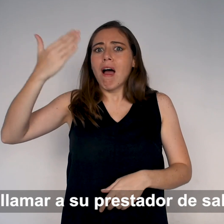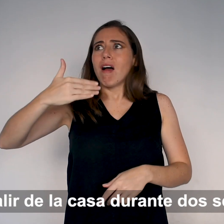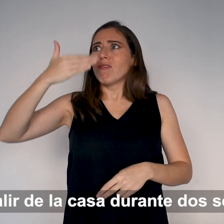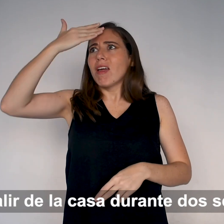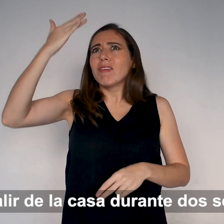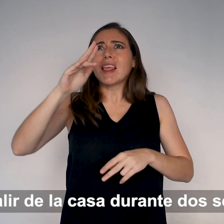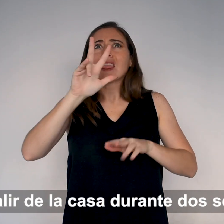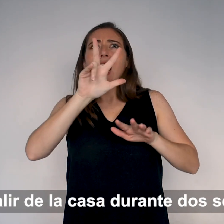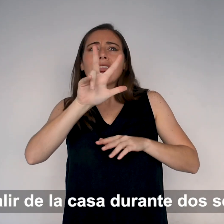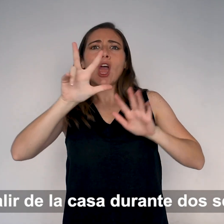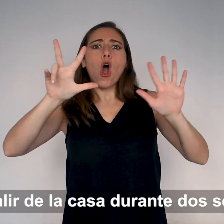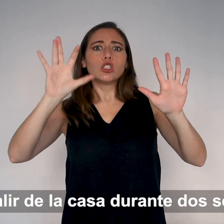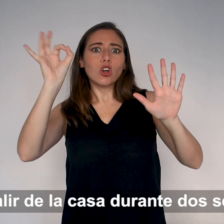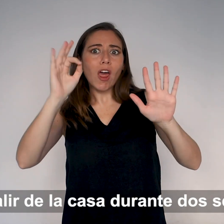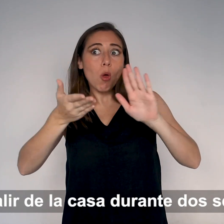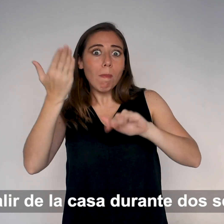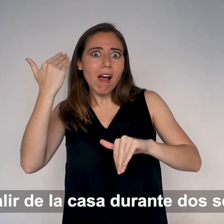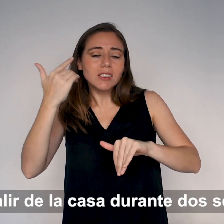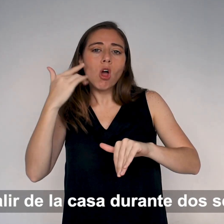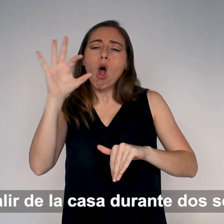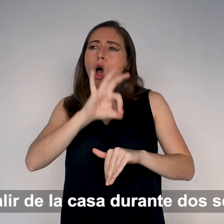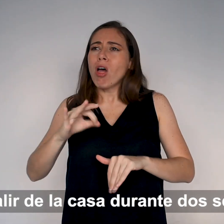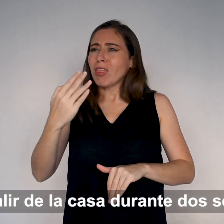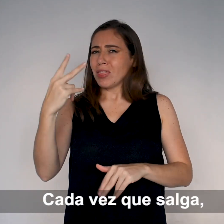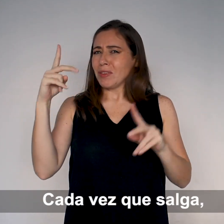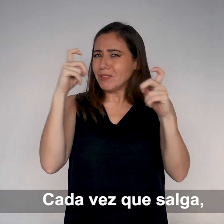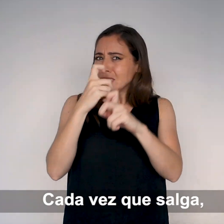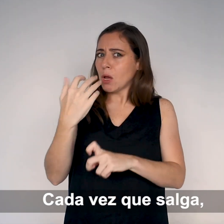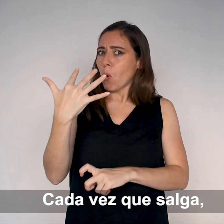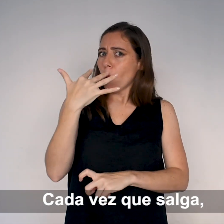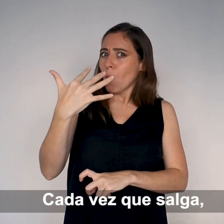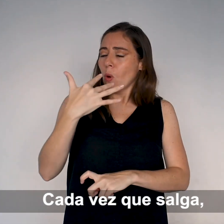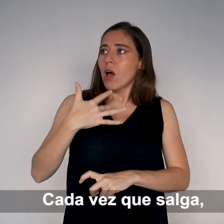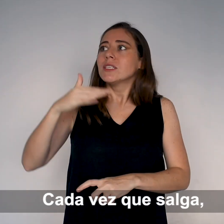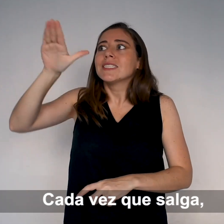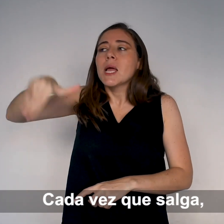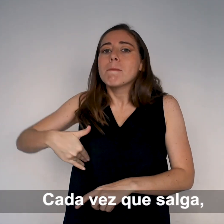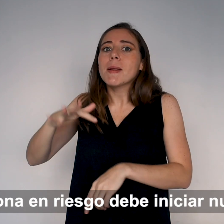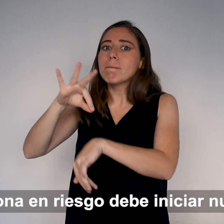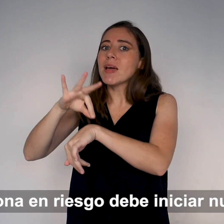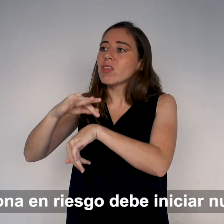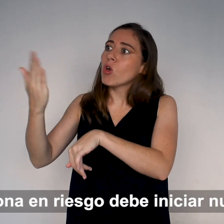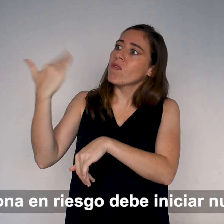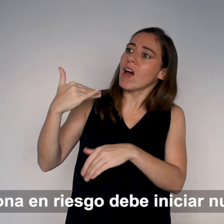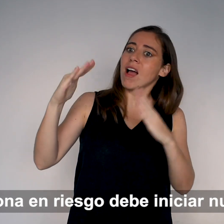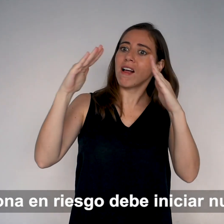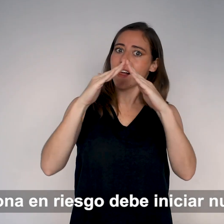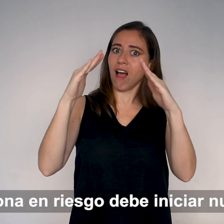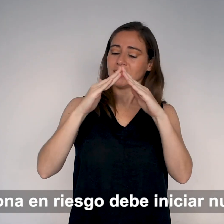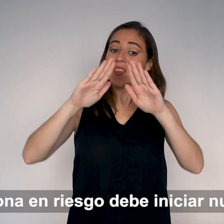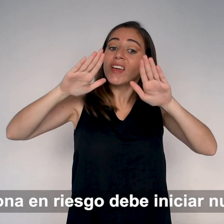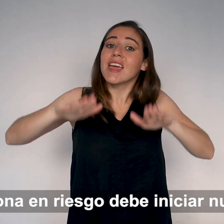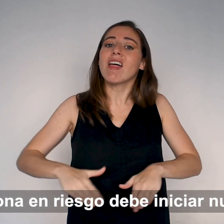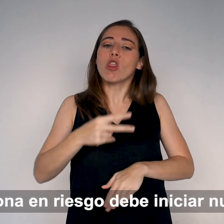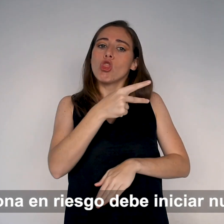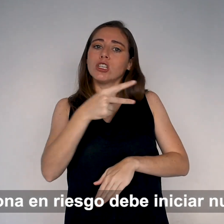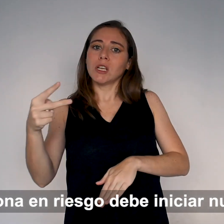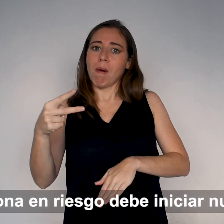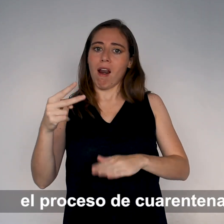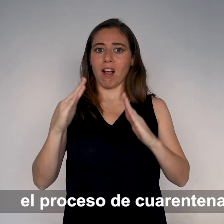No salir de la casa durante dos semanas. Cada vez que salga, la persona en riesgo debe iniciar nuevamente el